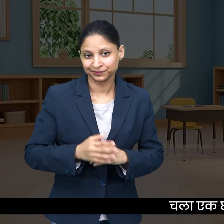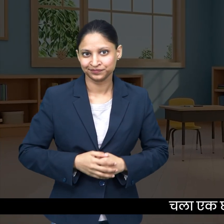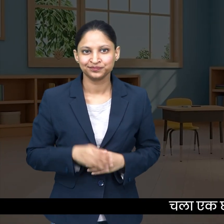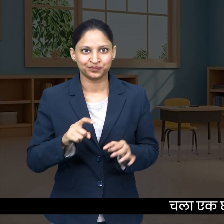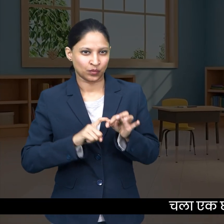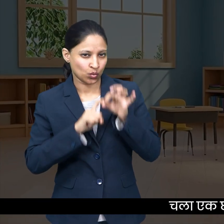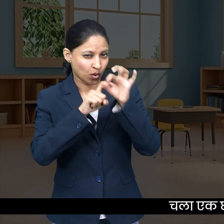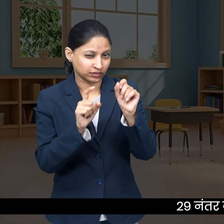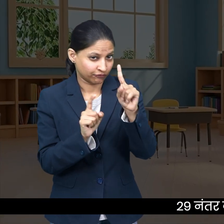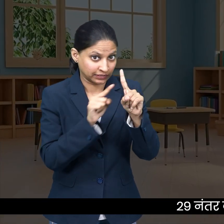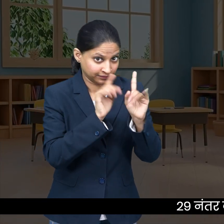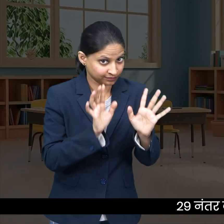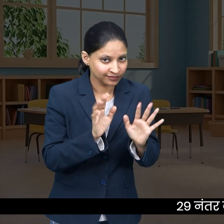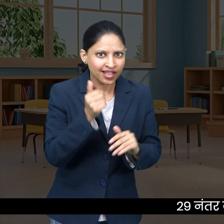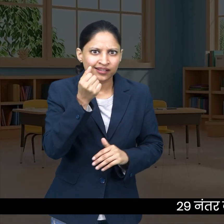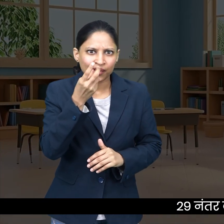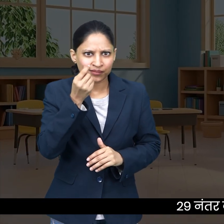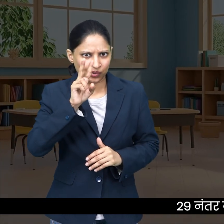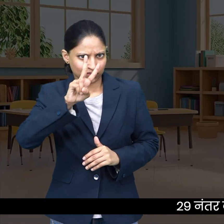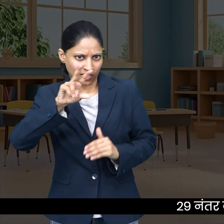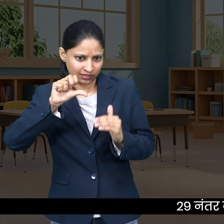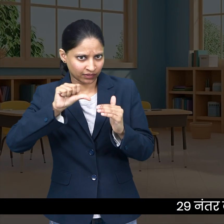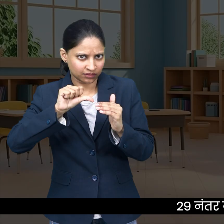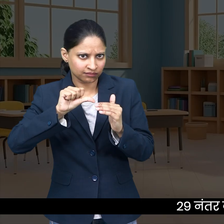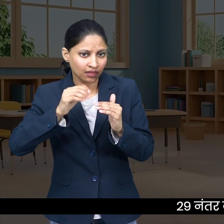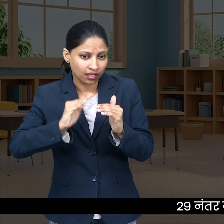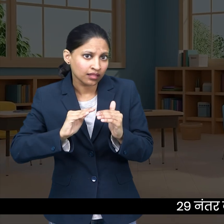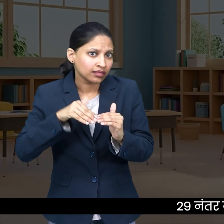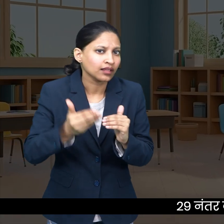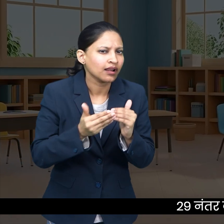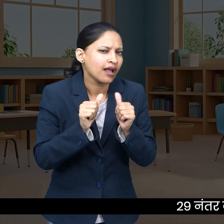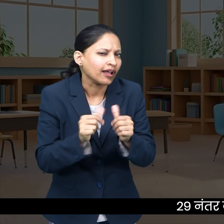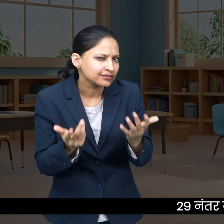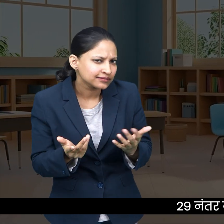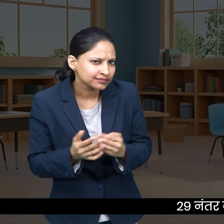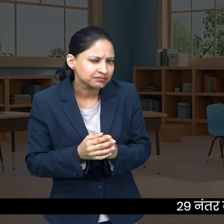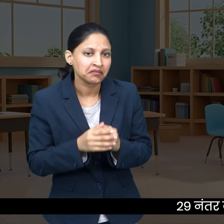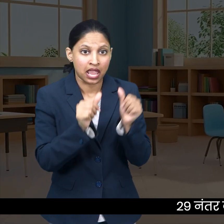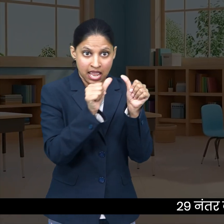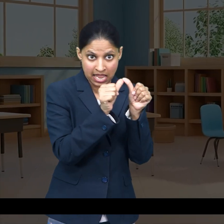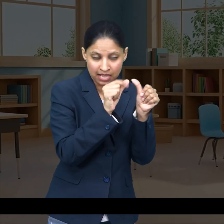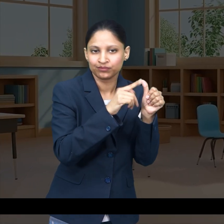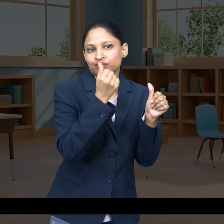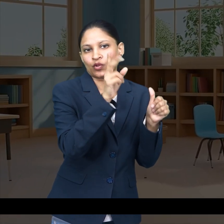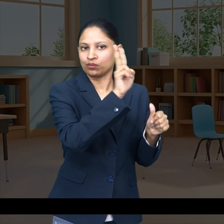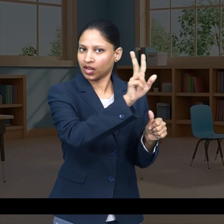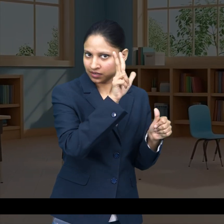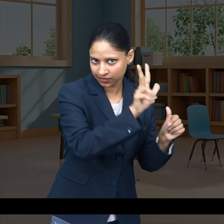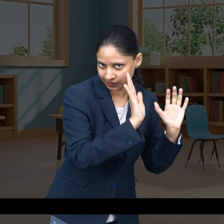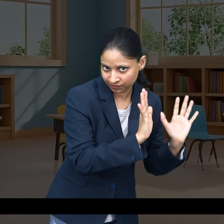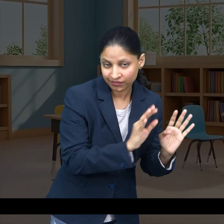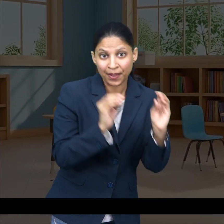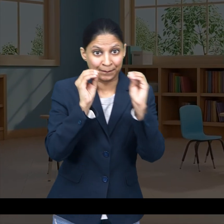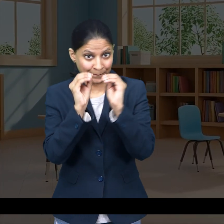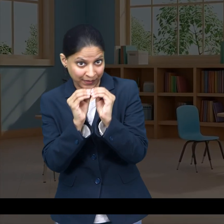खेळ खेळूया. 29 नंतर कोणती संख्या येते? अ